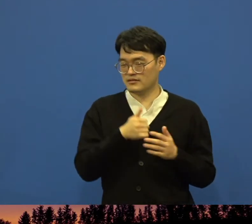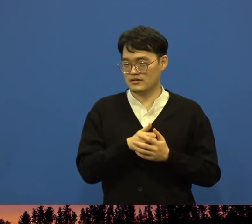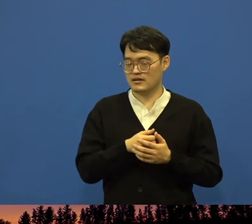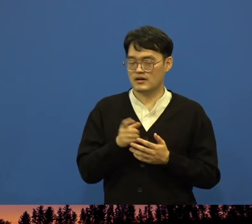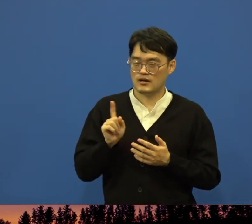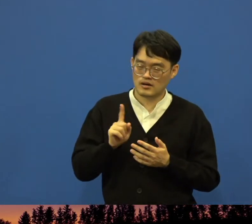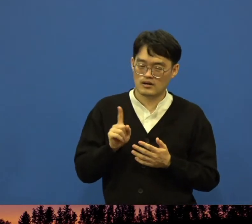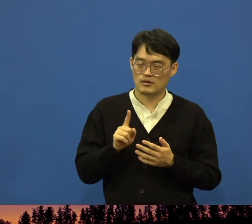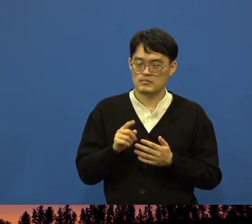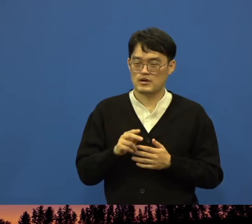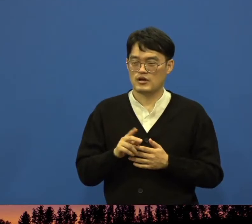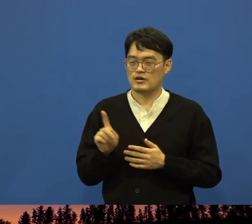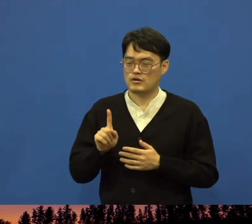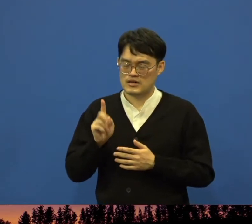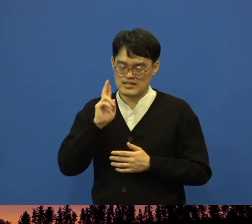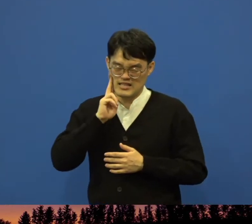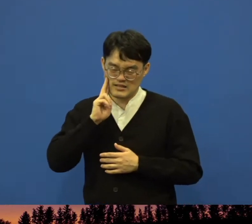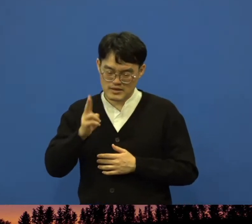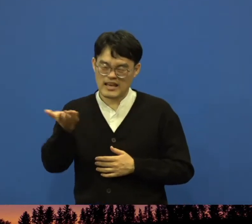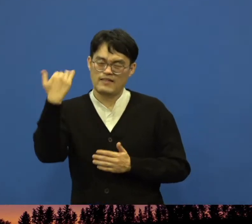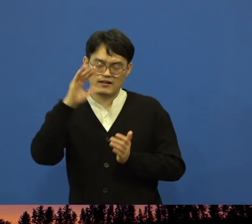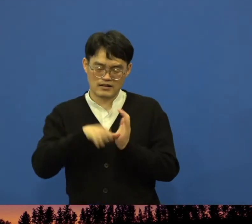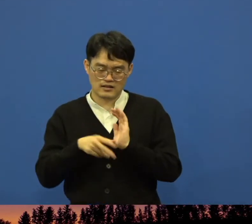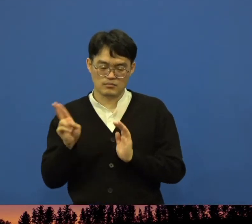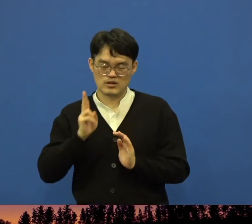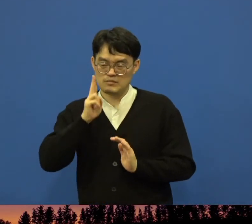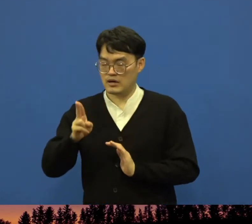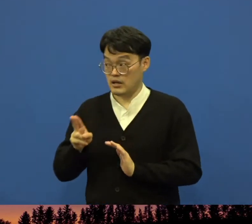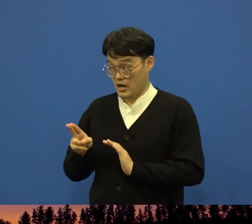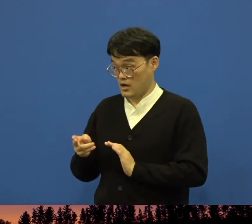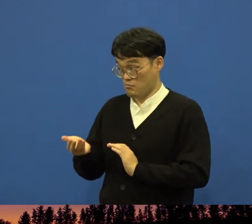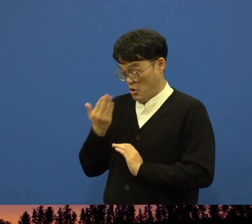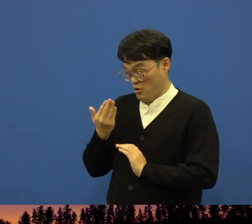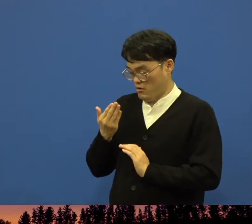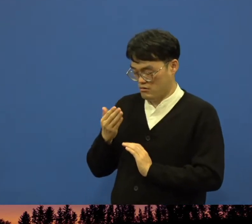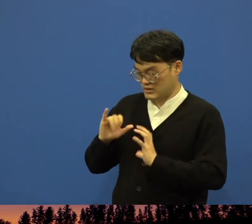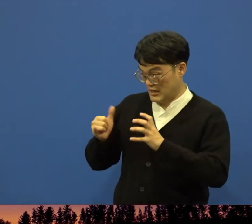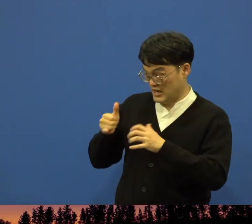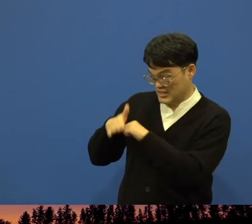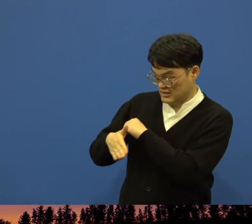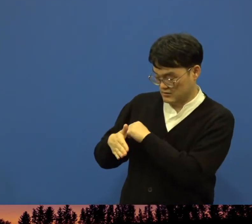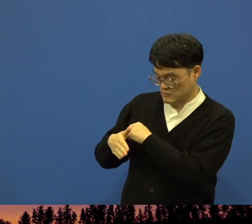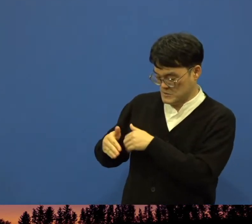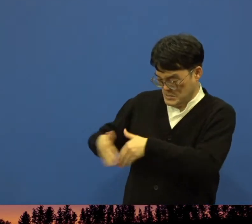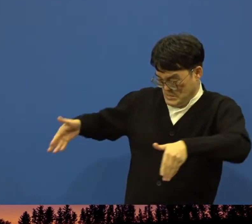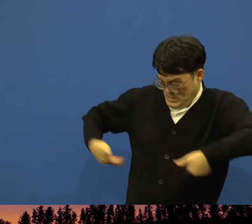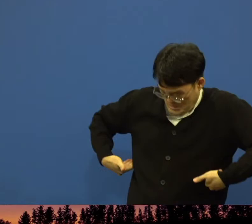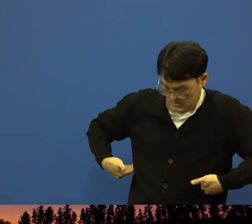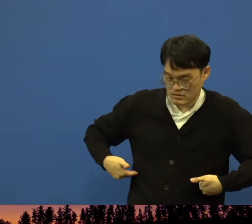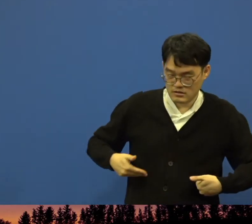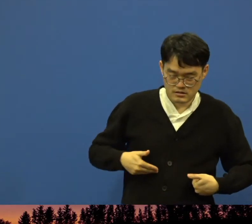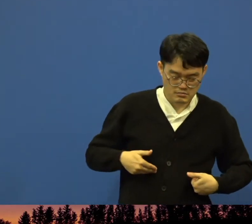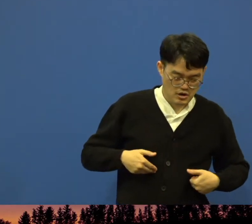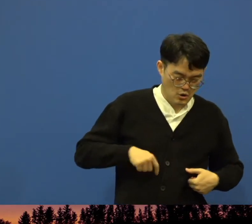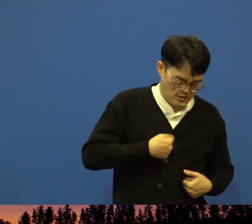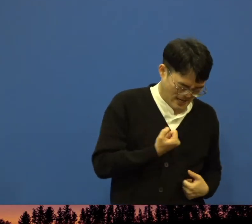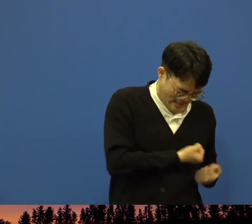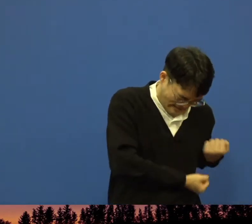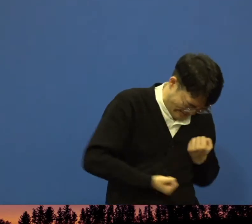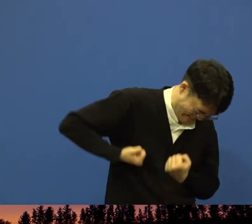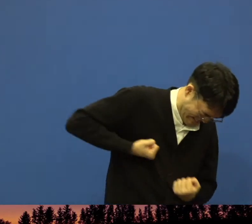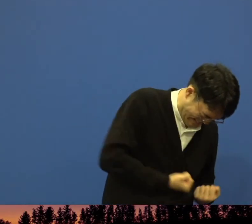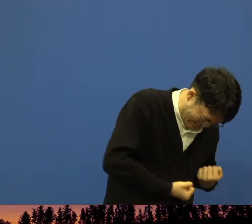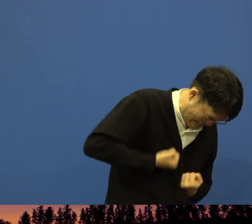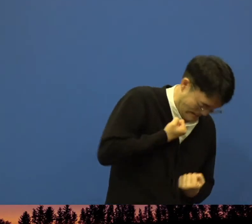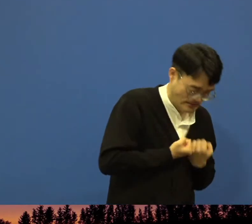고행주의나 금욕주의가 기독교 역사 속에 영향을 끼친 적이 있습니다. 거룩이라는 단어에 대한 오해예요. 기도하고 예배를